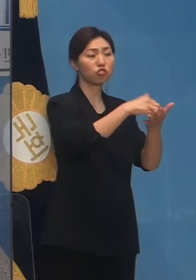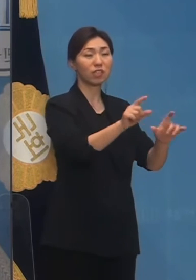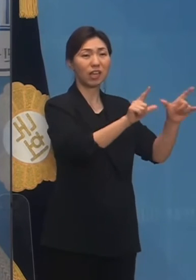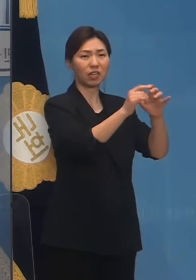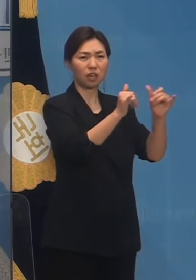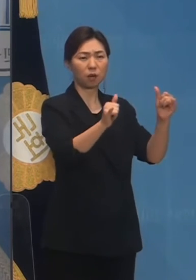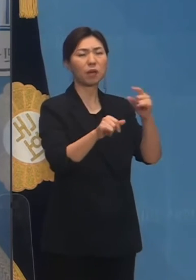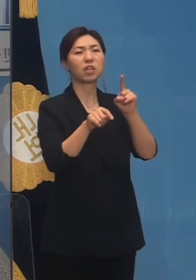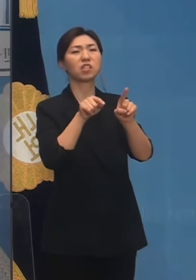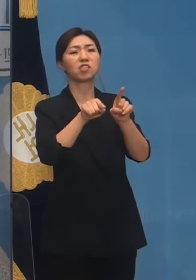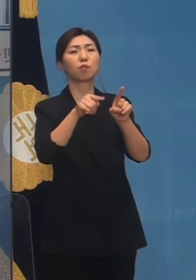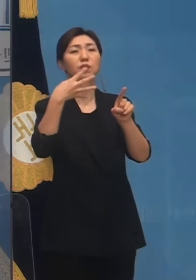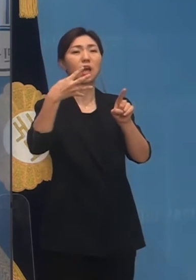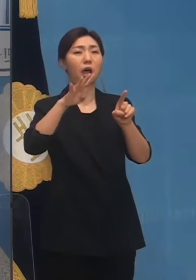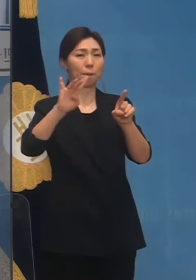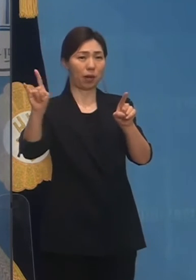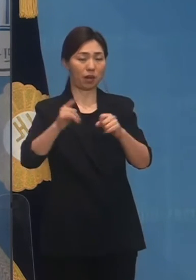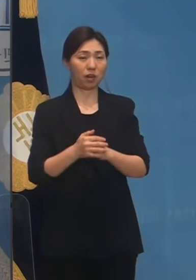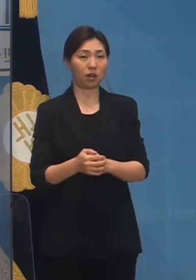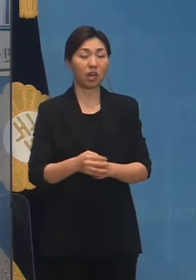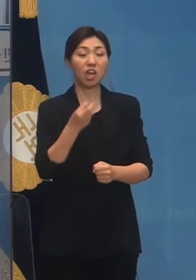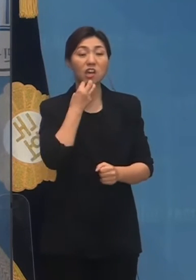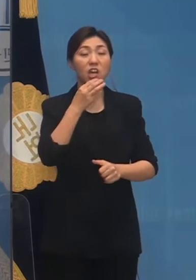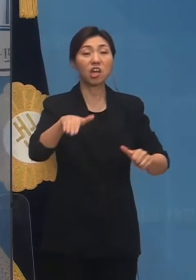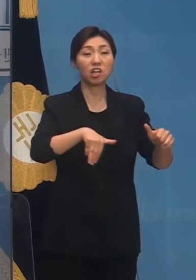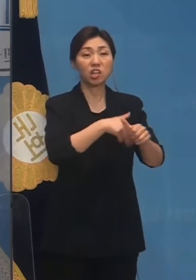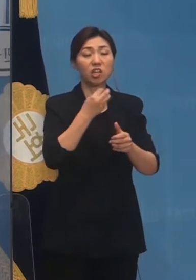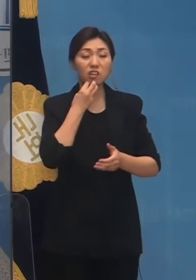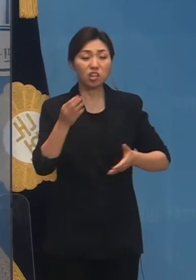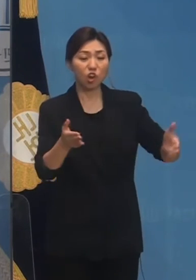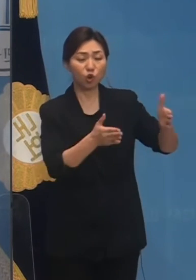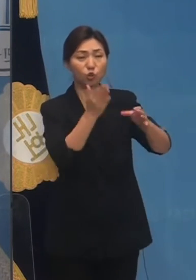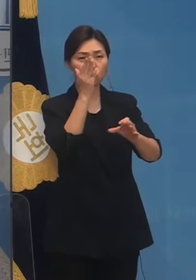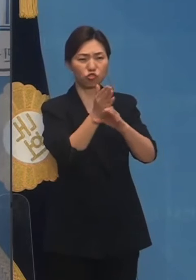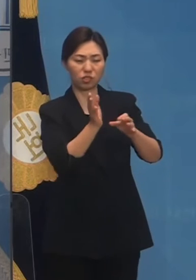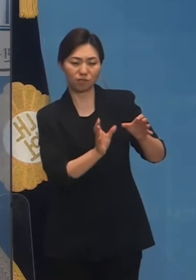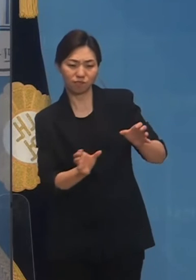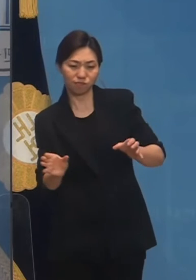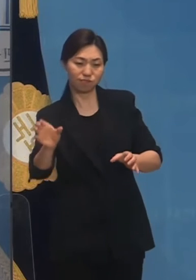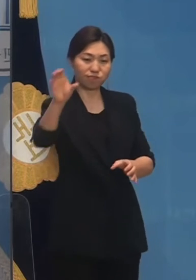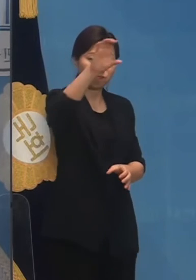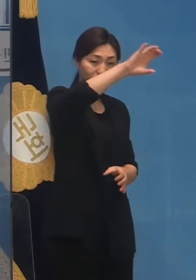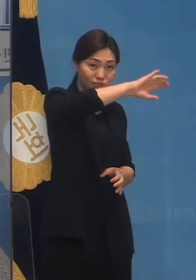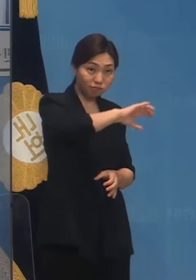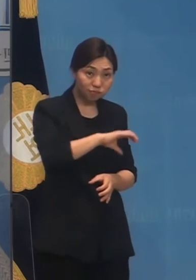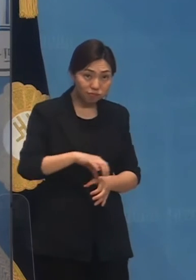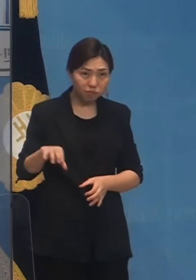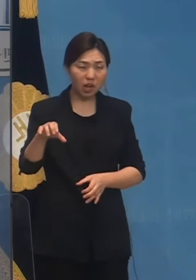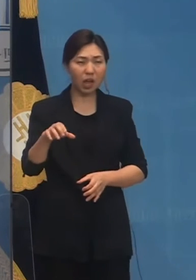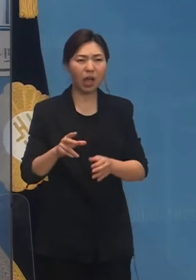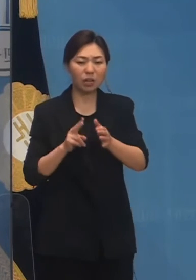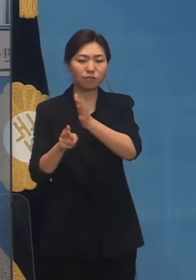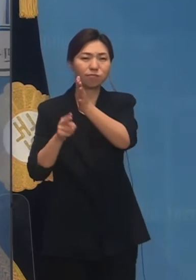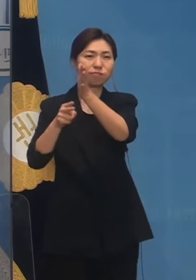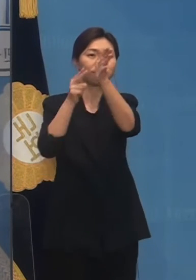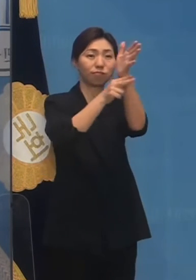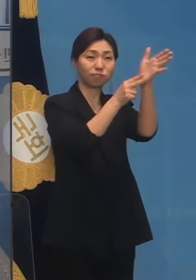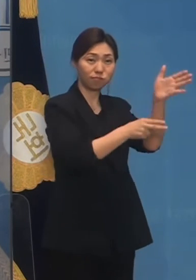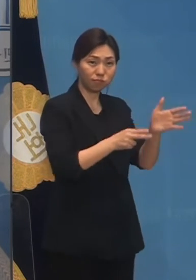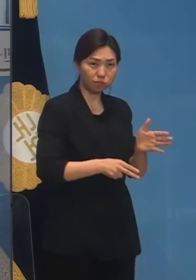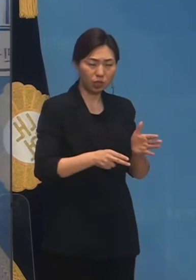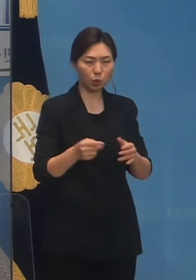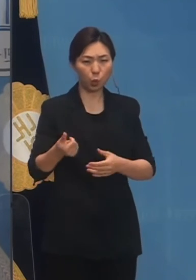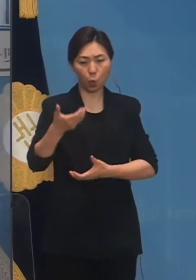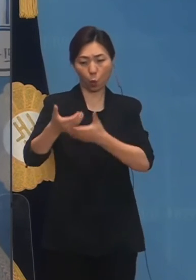경기도 철도와 고속화도로는 순환구조로 보완되어야 합니다. 수평 순환철도와